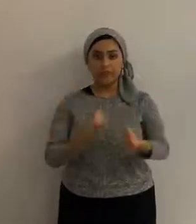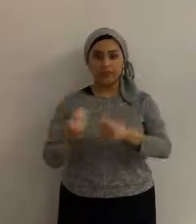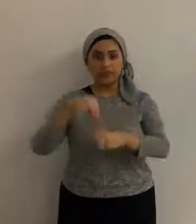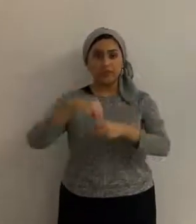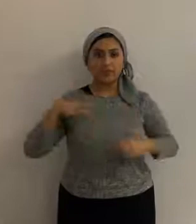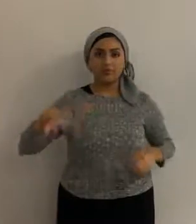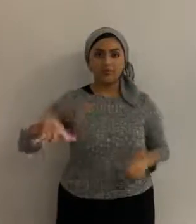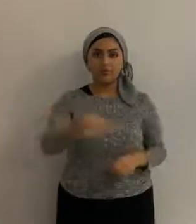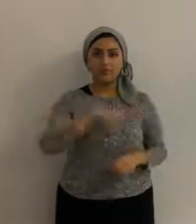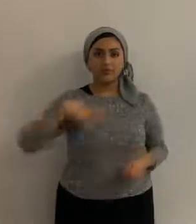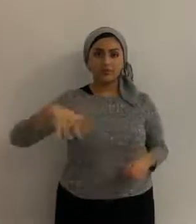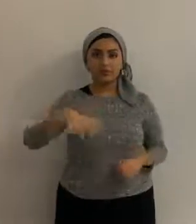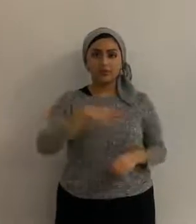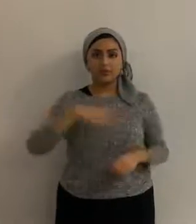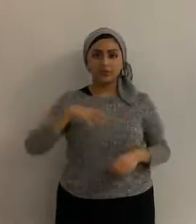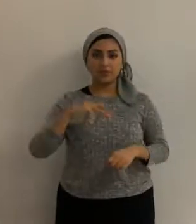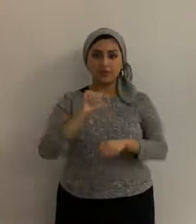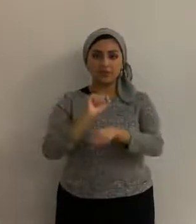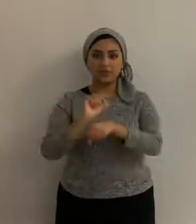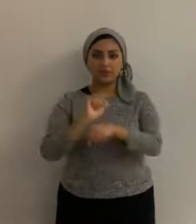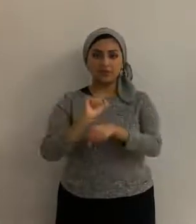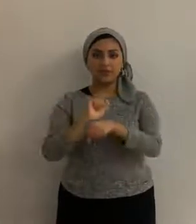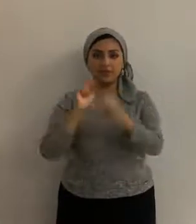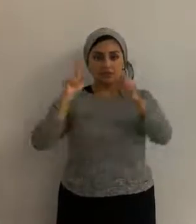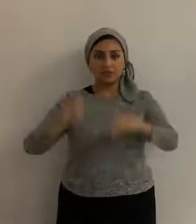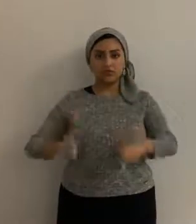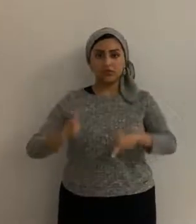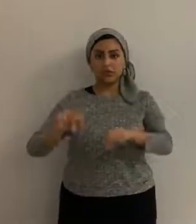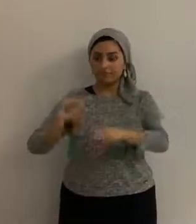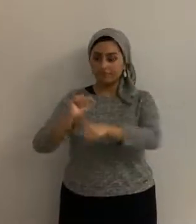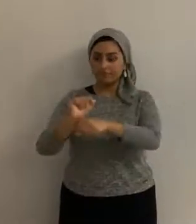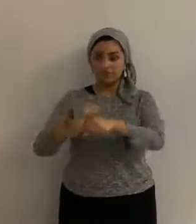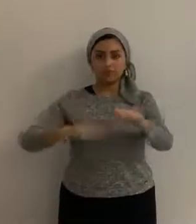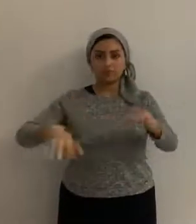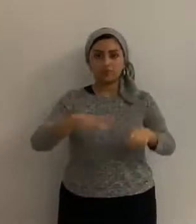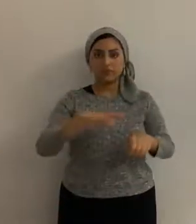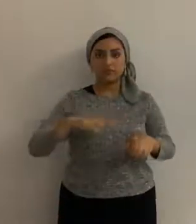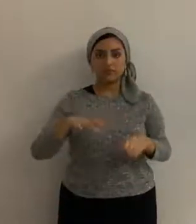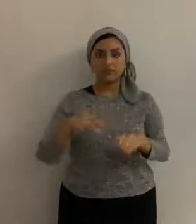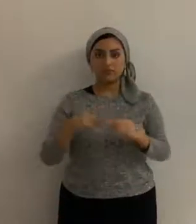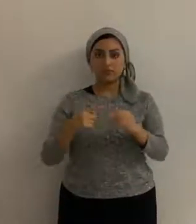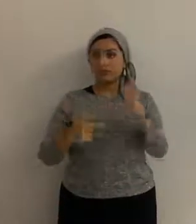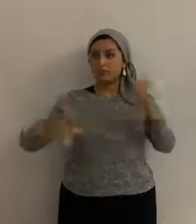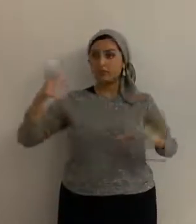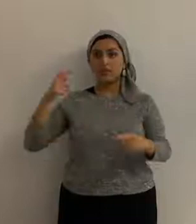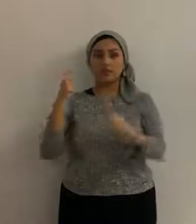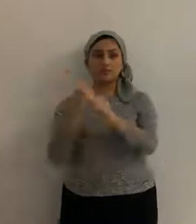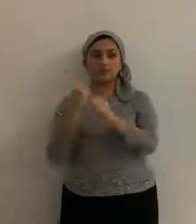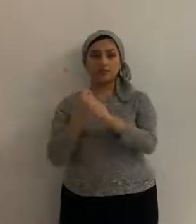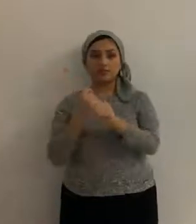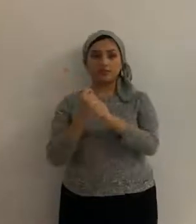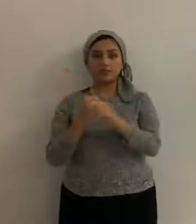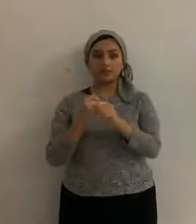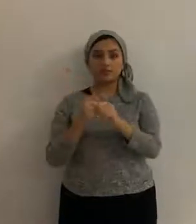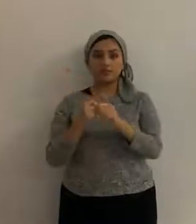de equipo humano, equipo en cuanto a maquinaria, los